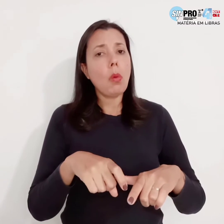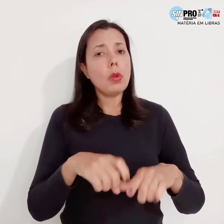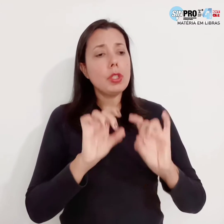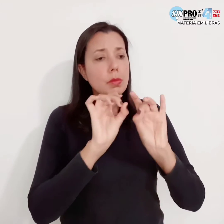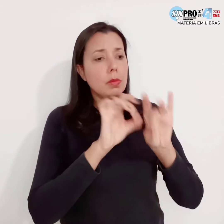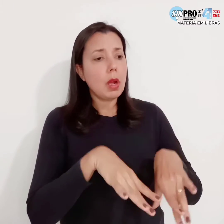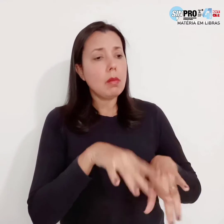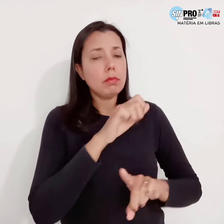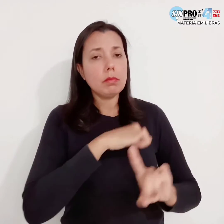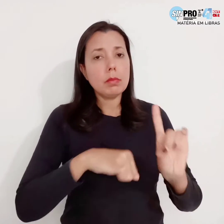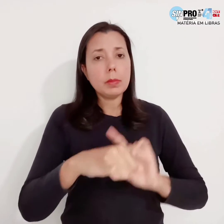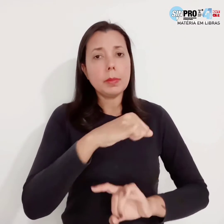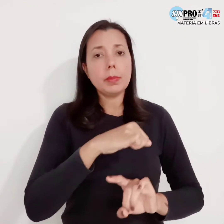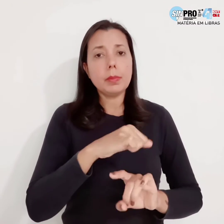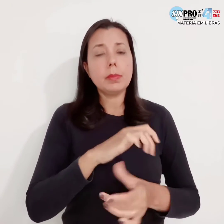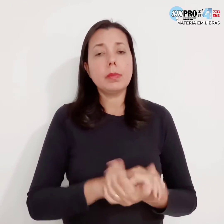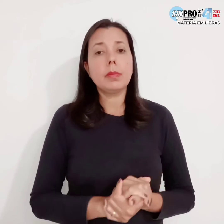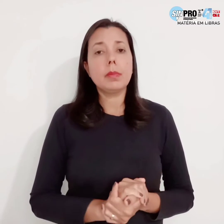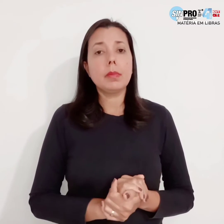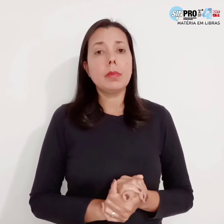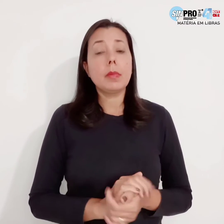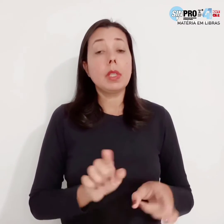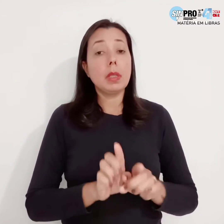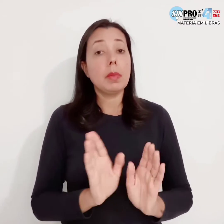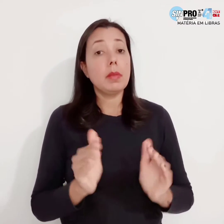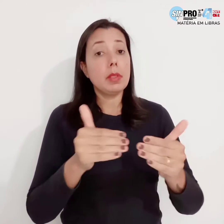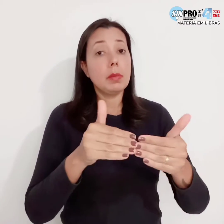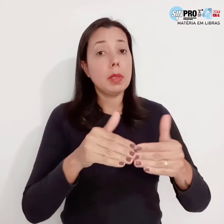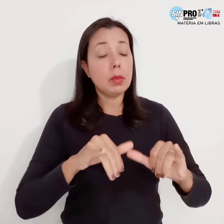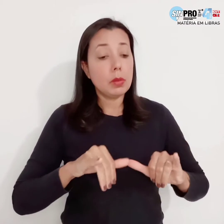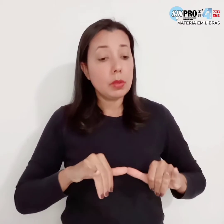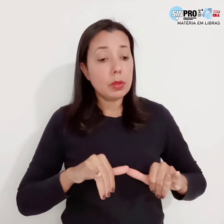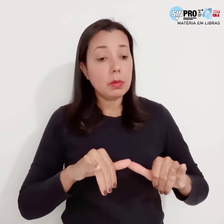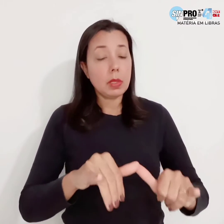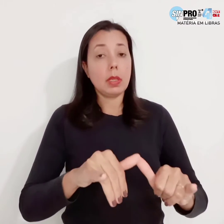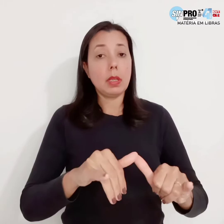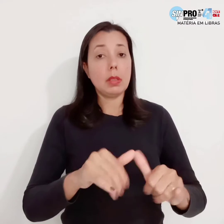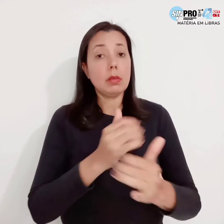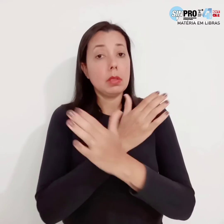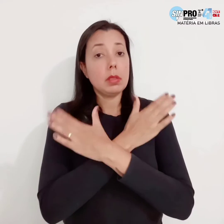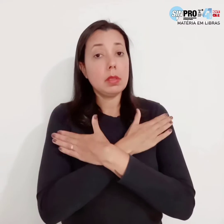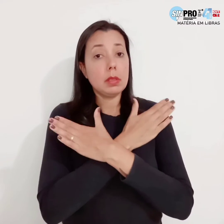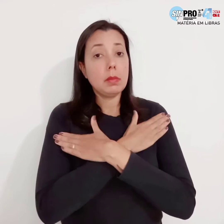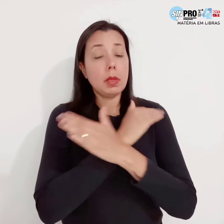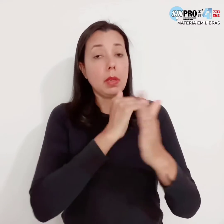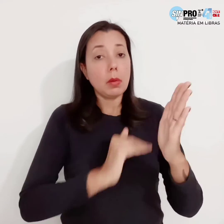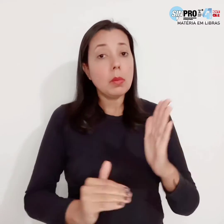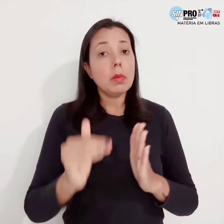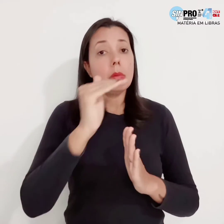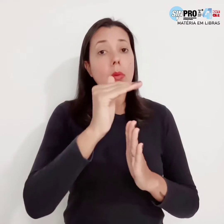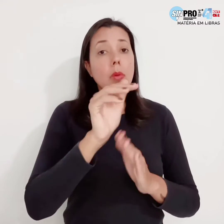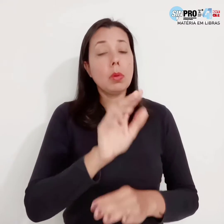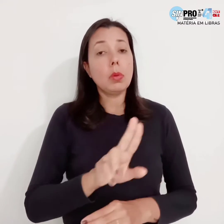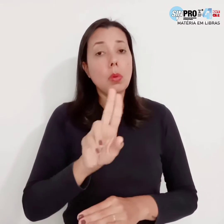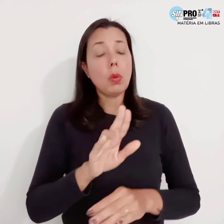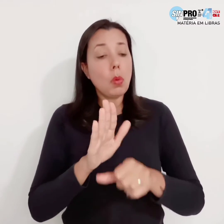exclusão social, fechamento de mercado, desemprego em alta, usurpação